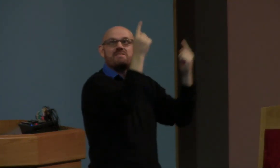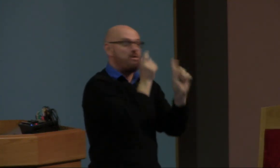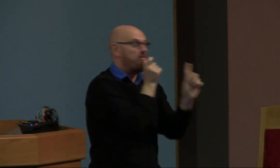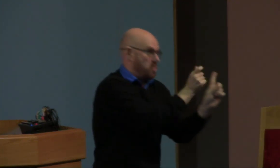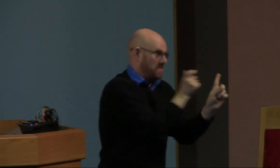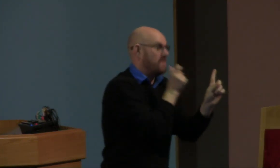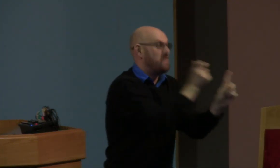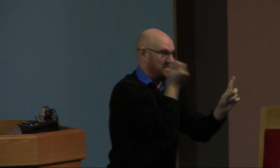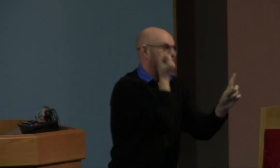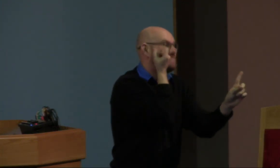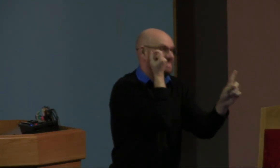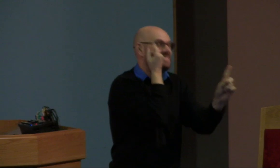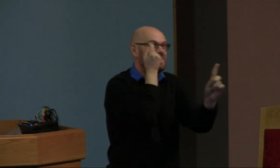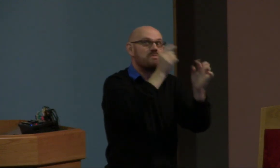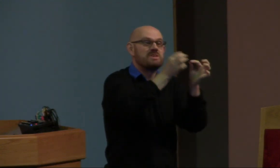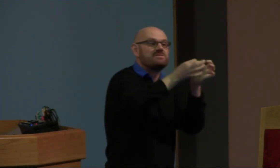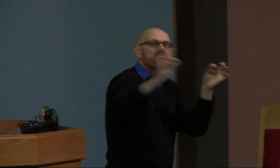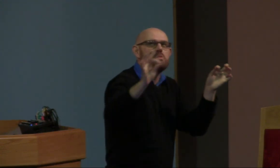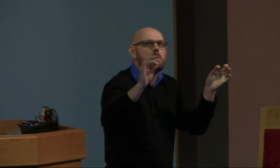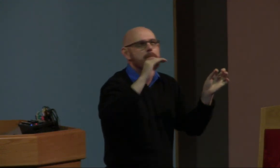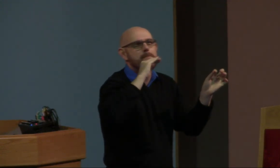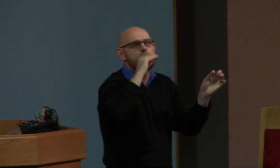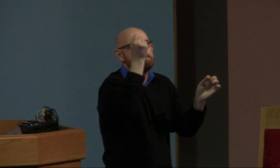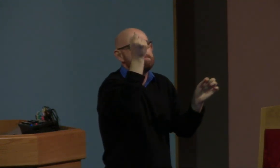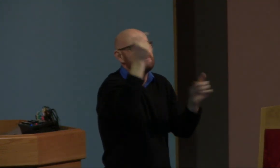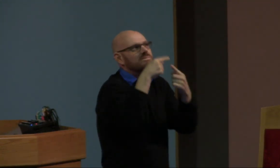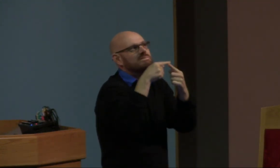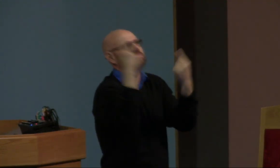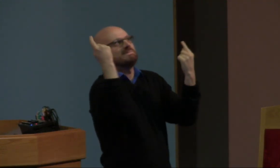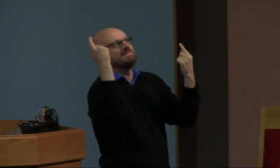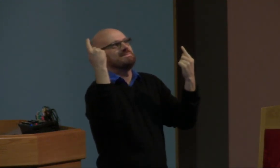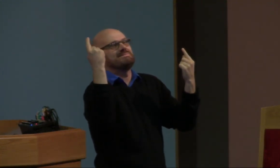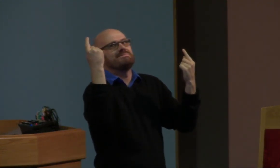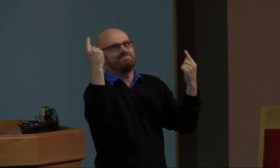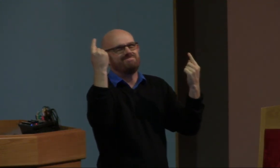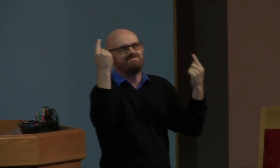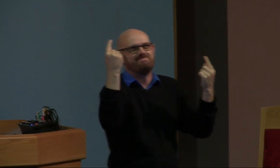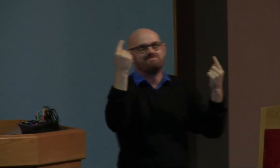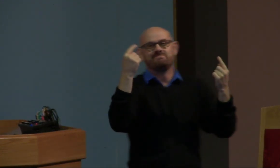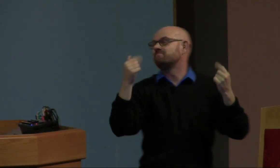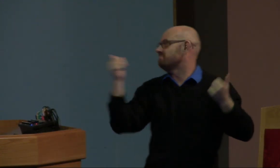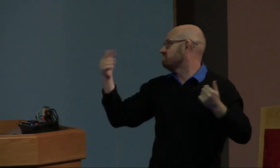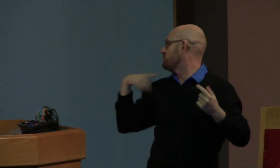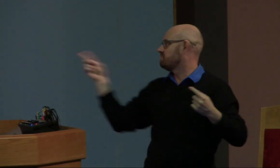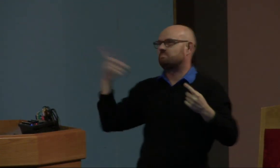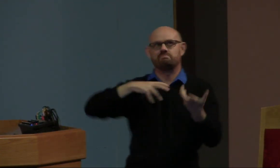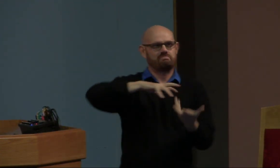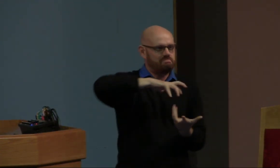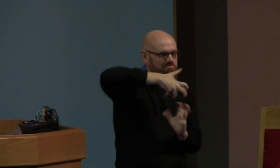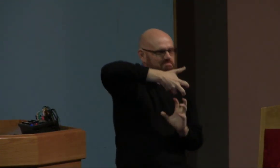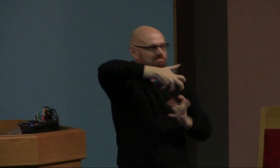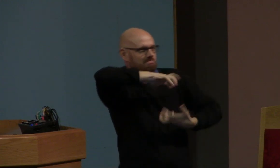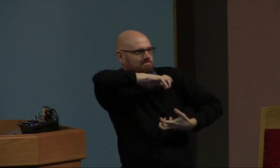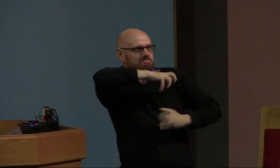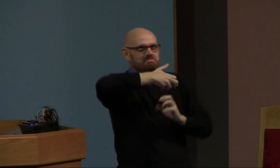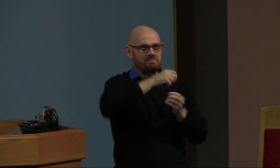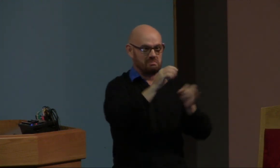So die woorde verstaan ons as jy dit skryf woord vir woord, maar as jy die sin saamlees, dan maak dit vir ons dowes baie keer die